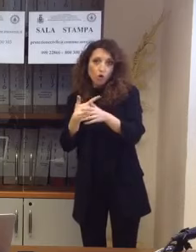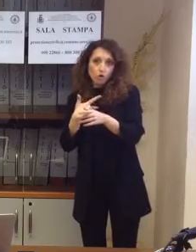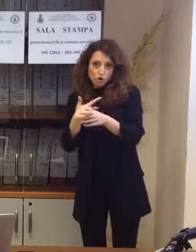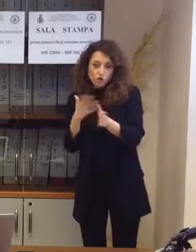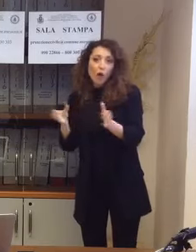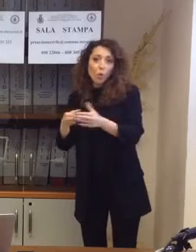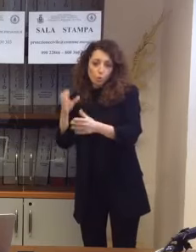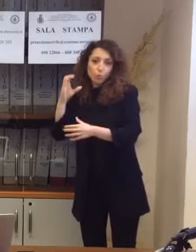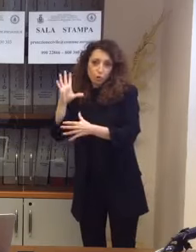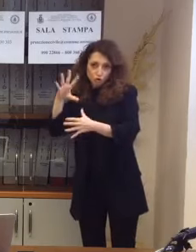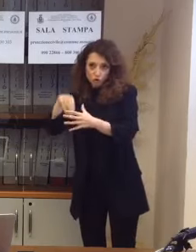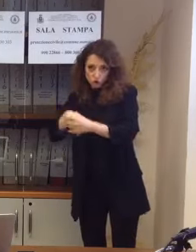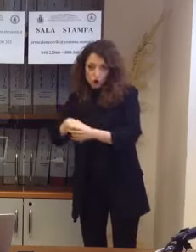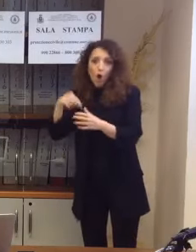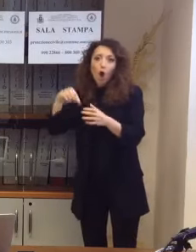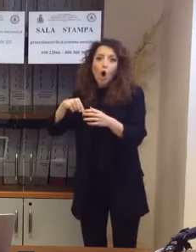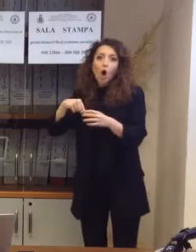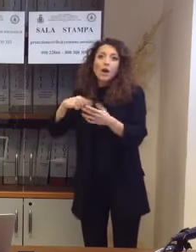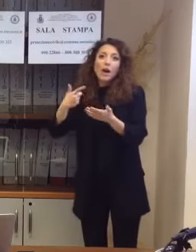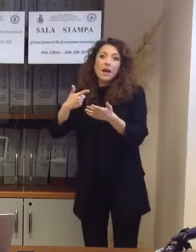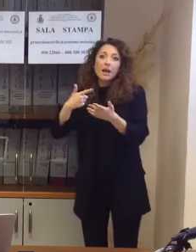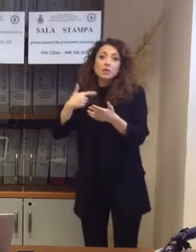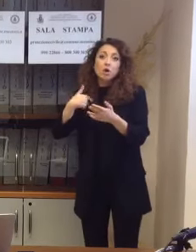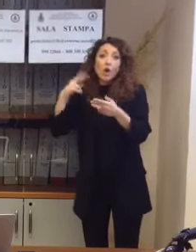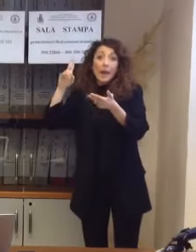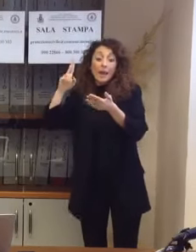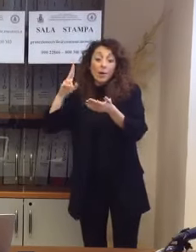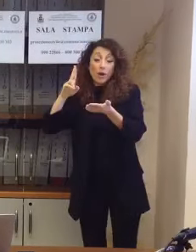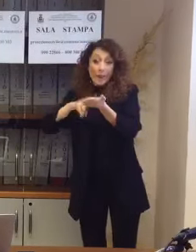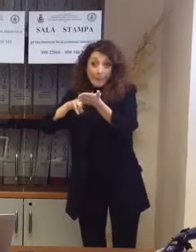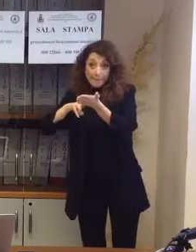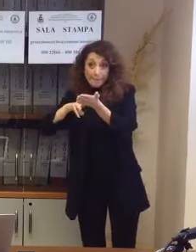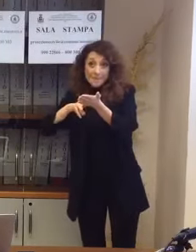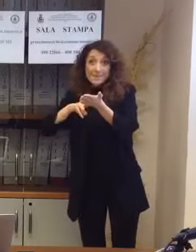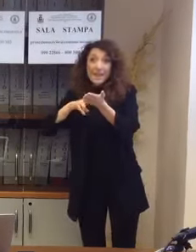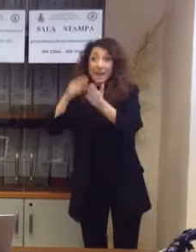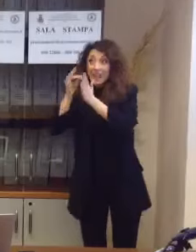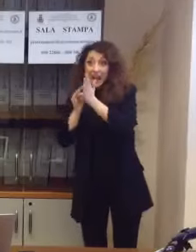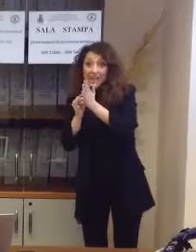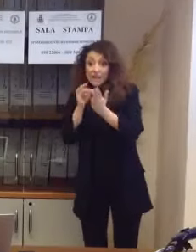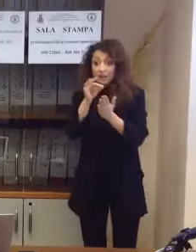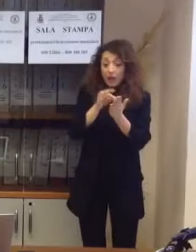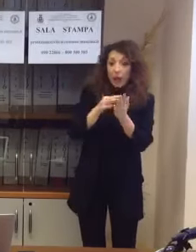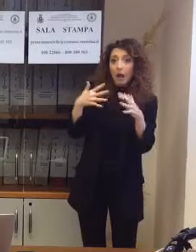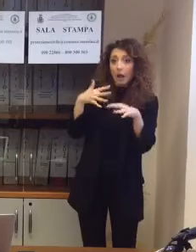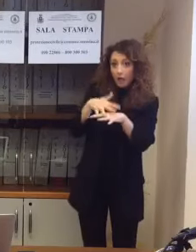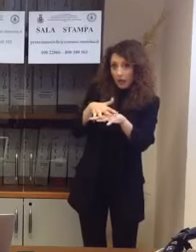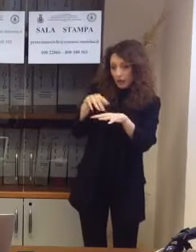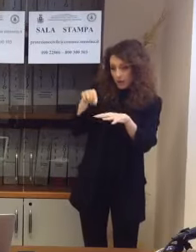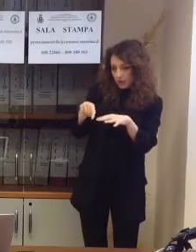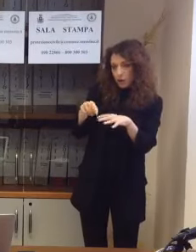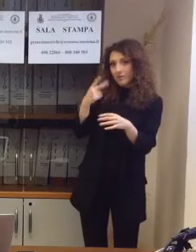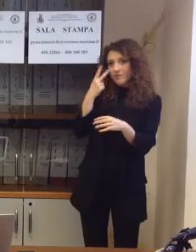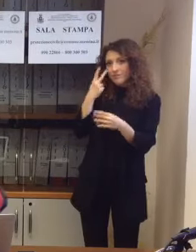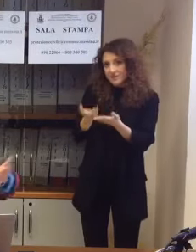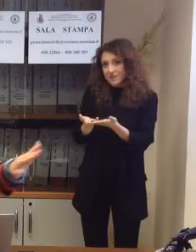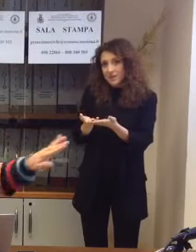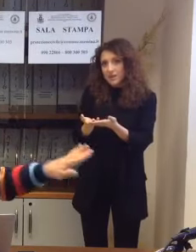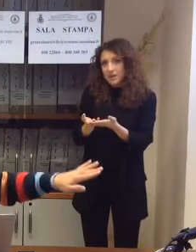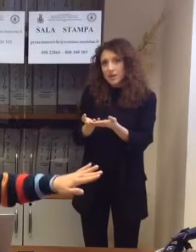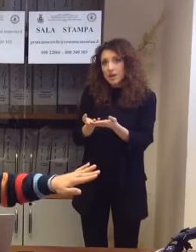noi stiamo incrociando con la banca dati IMSS, e quindi nelle more dell'incrocio intanto